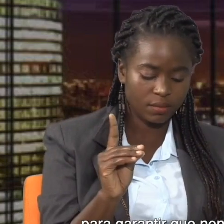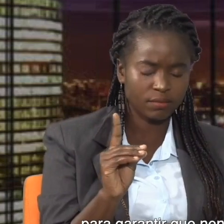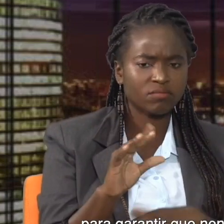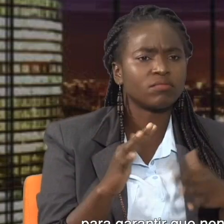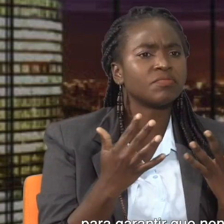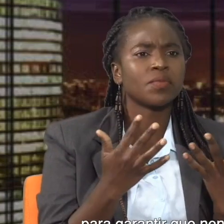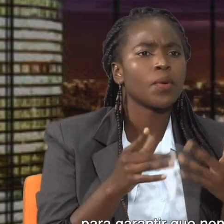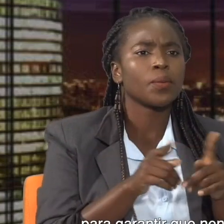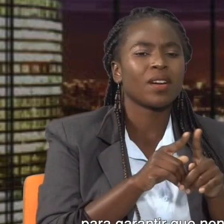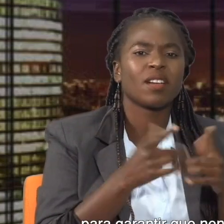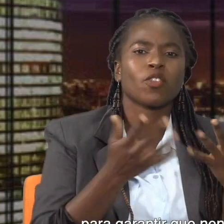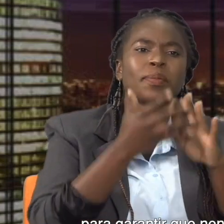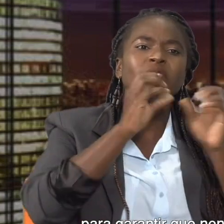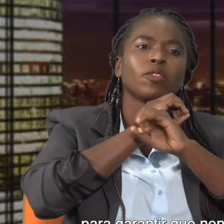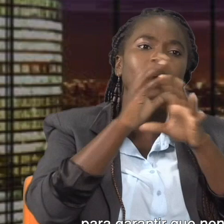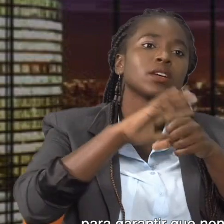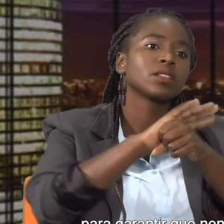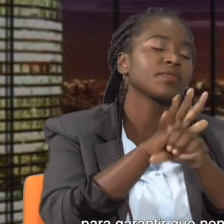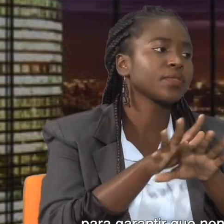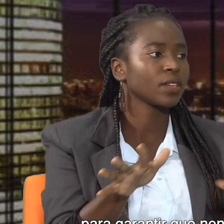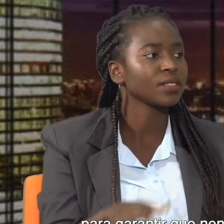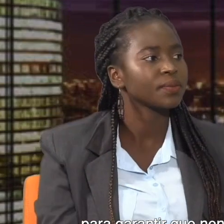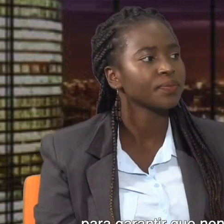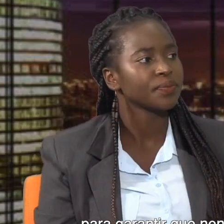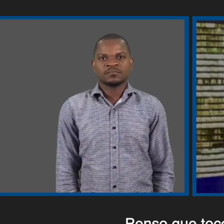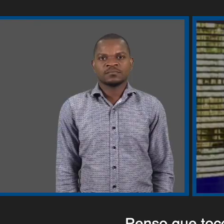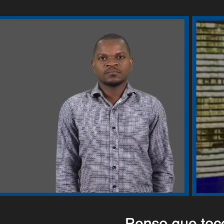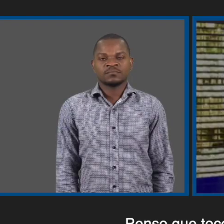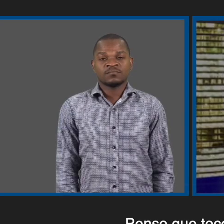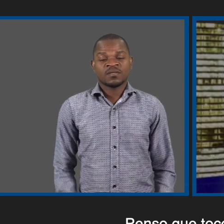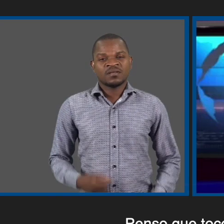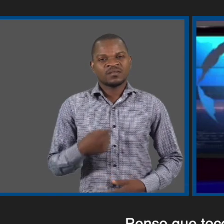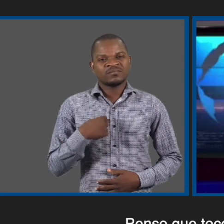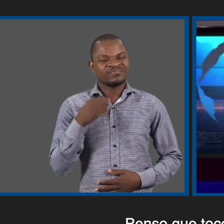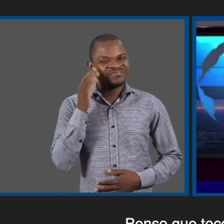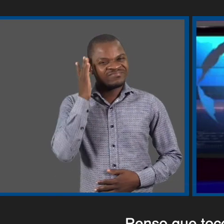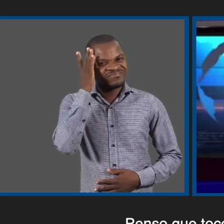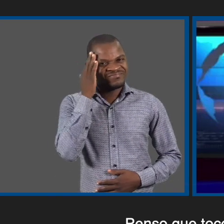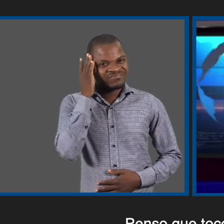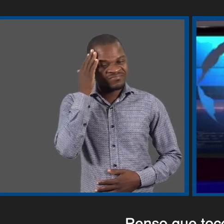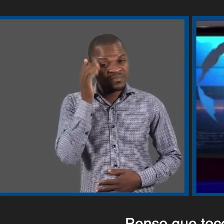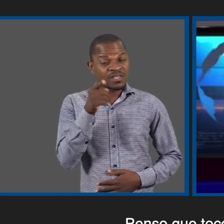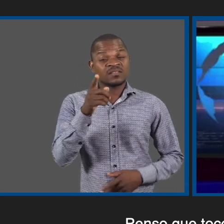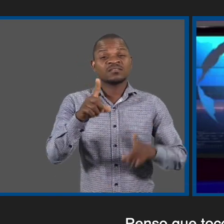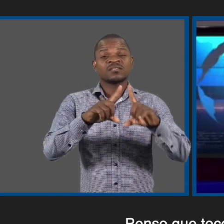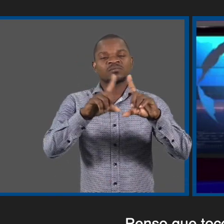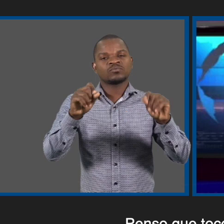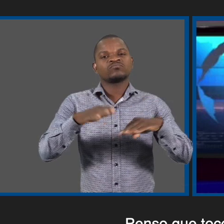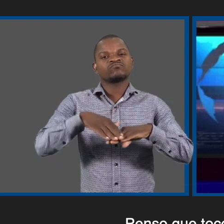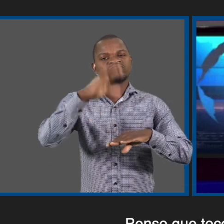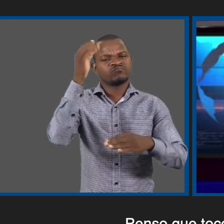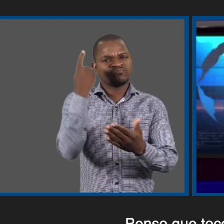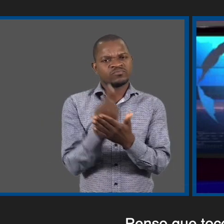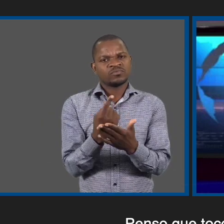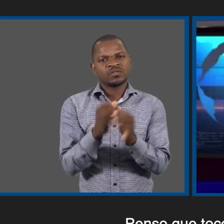nenhuma criança moçambicana com deficiência seja vítima desta pandemia? Eu penso que tocou num aspecto